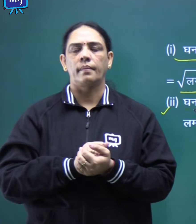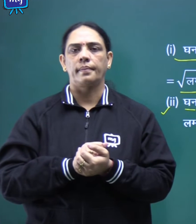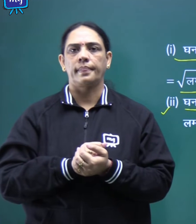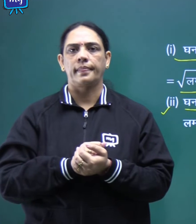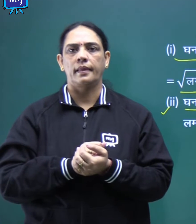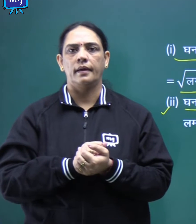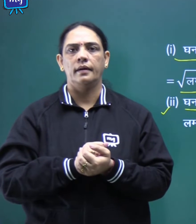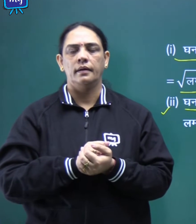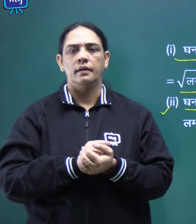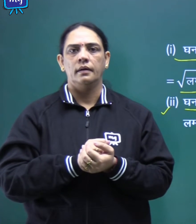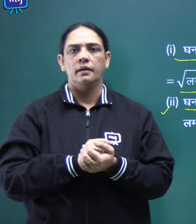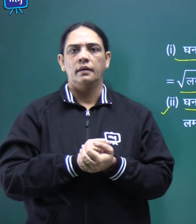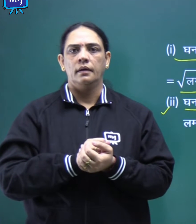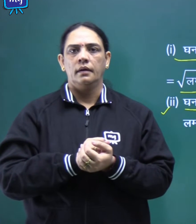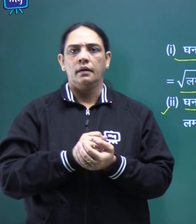घन के